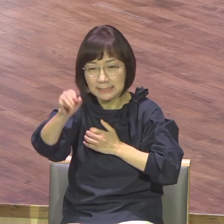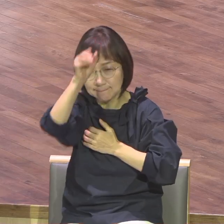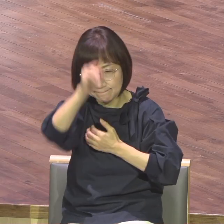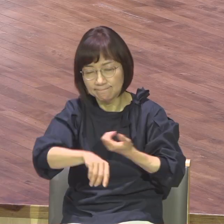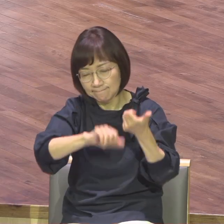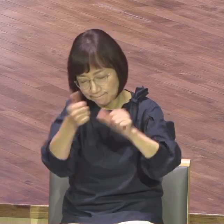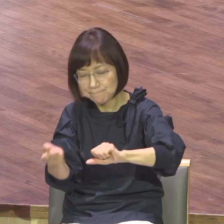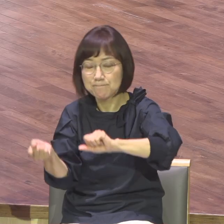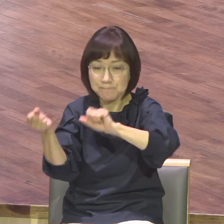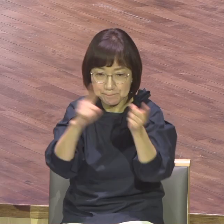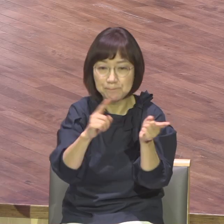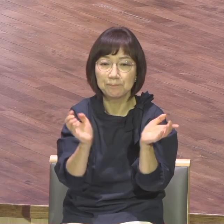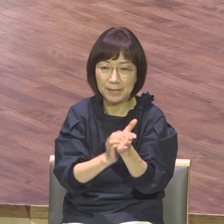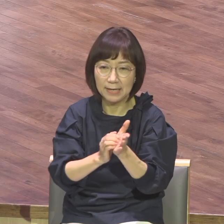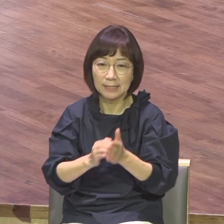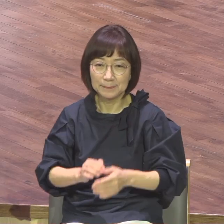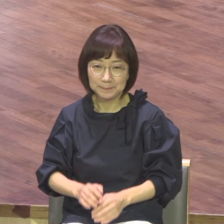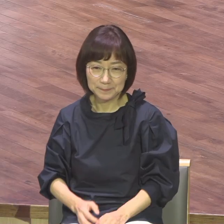구속사의 길이었어요.